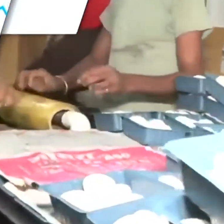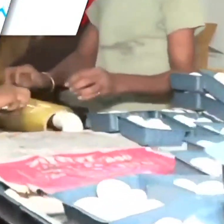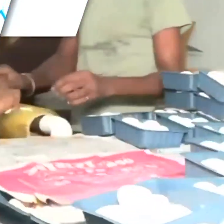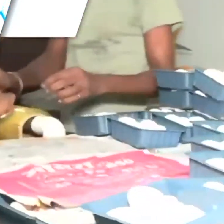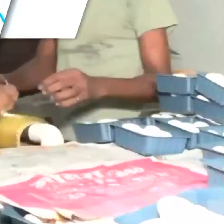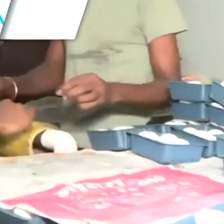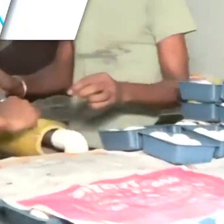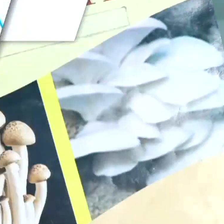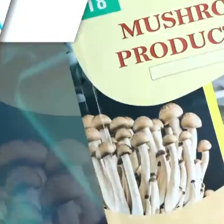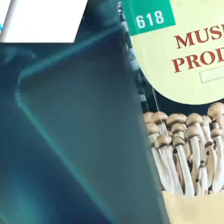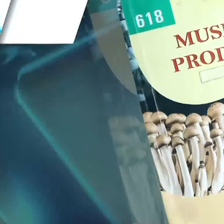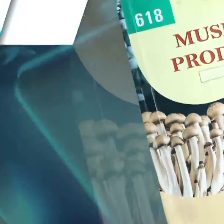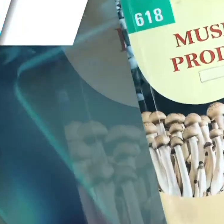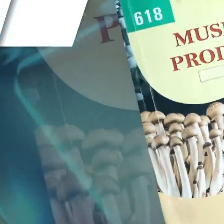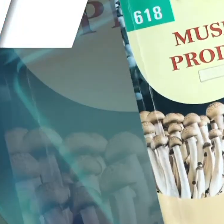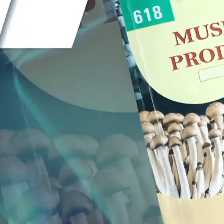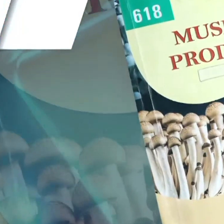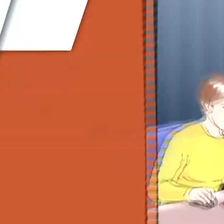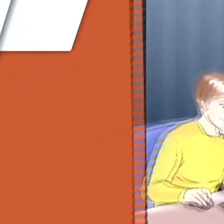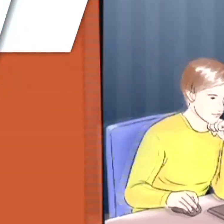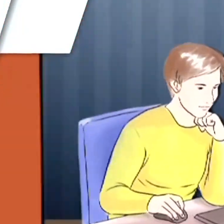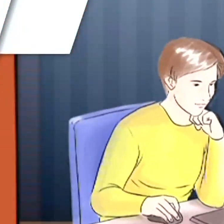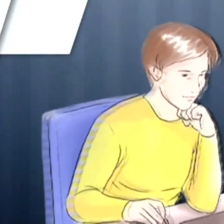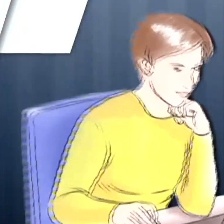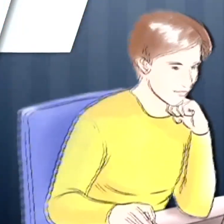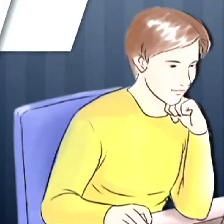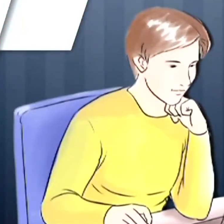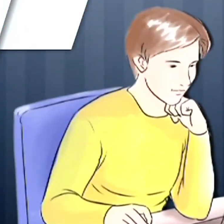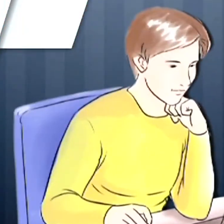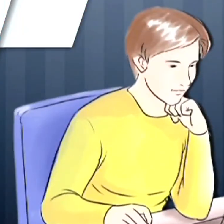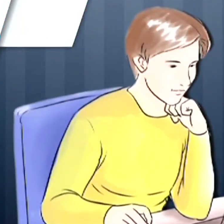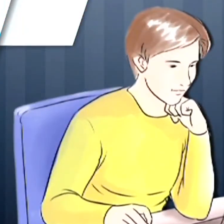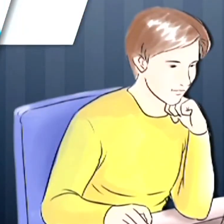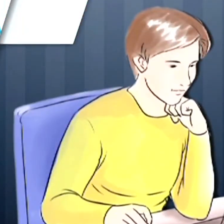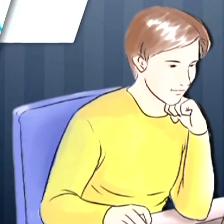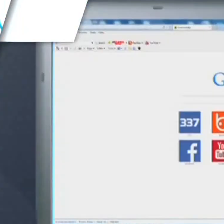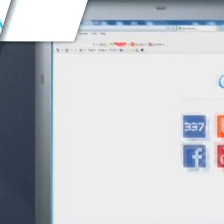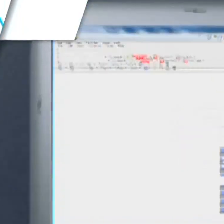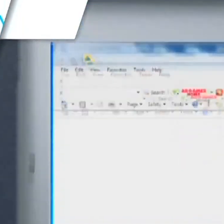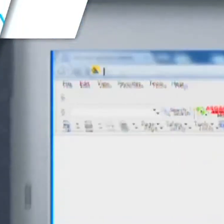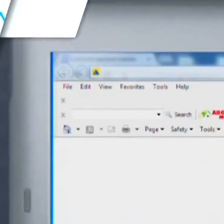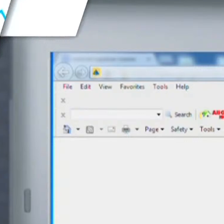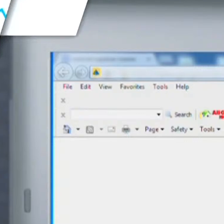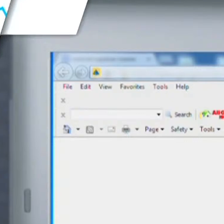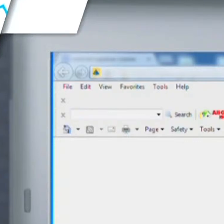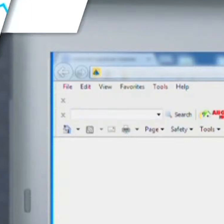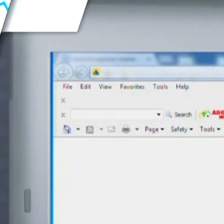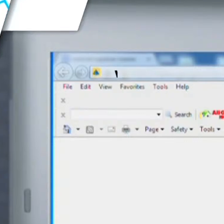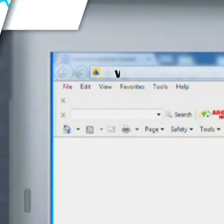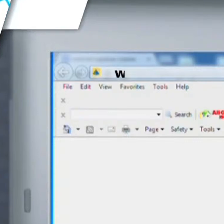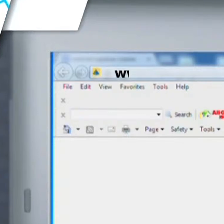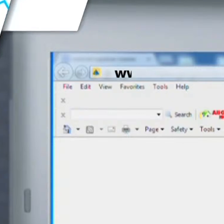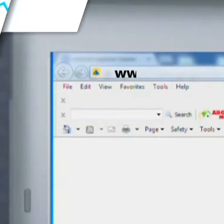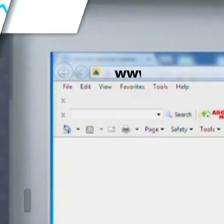इस पाठ्यक्रम में प्रवेश लें और जानकारी के लिए अभी लॉगिन करें NIUS की वेबसाइट